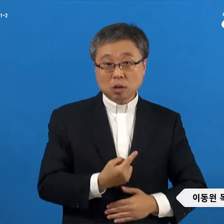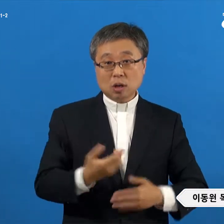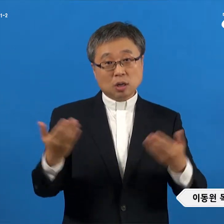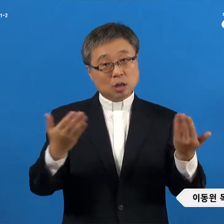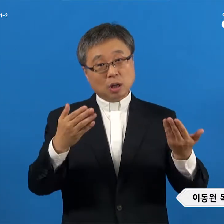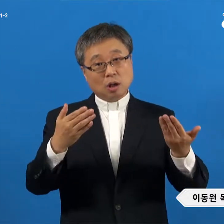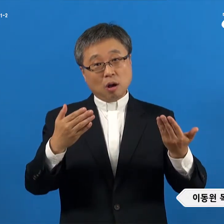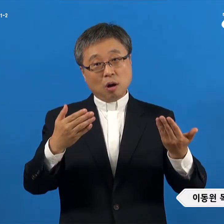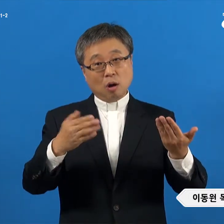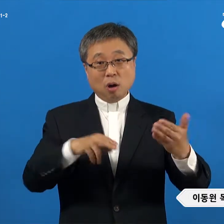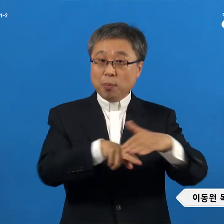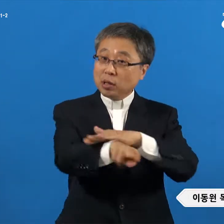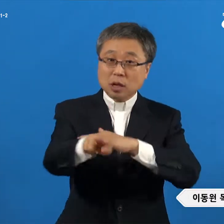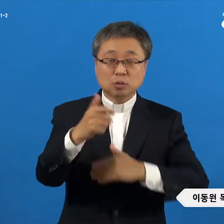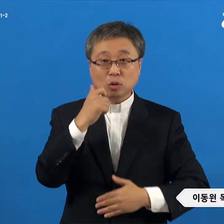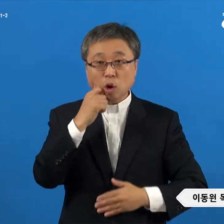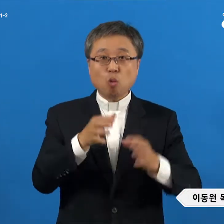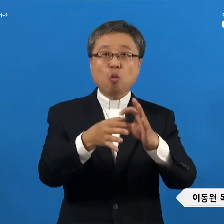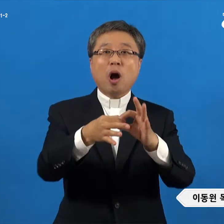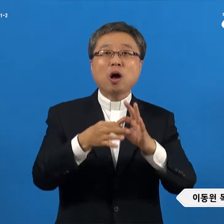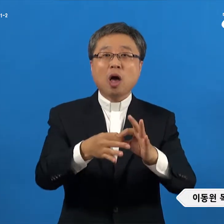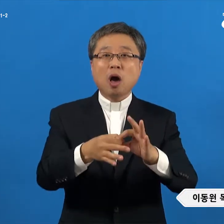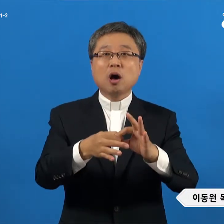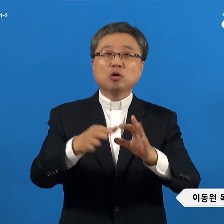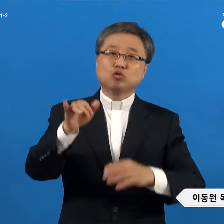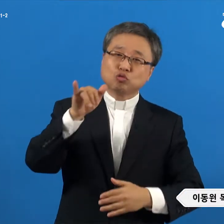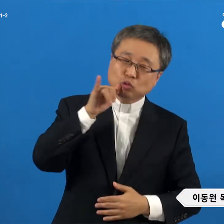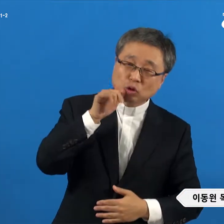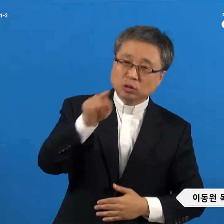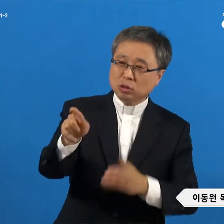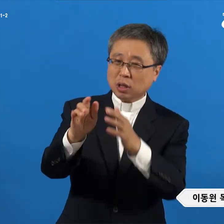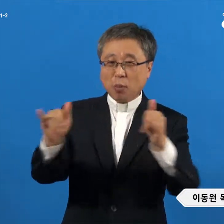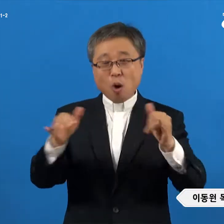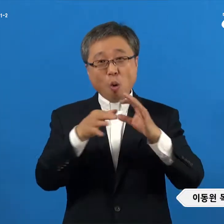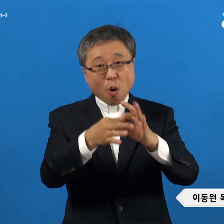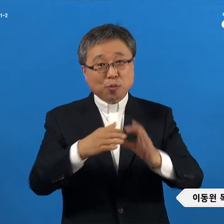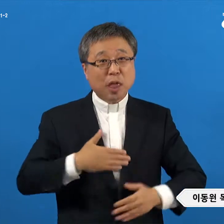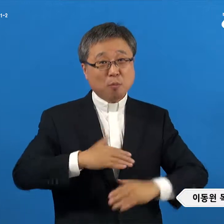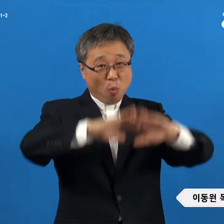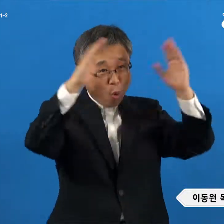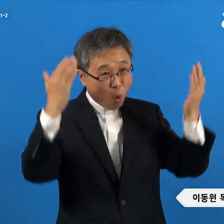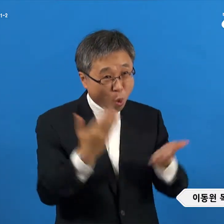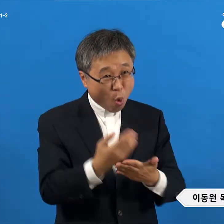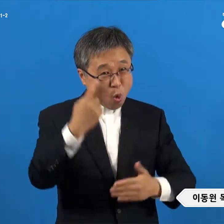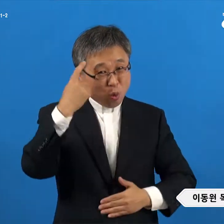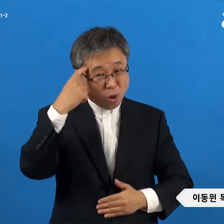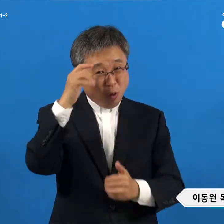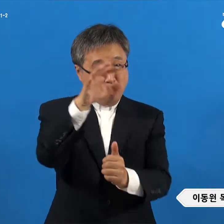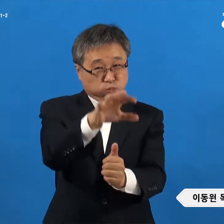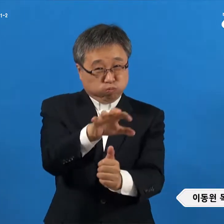사람들. 관계의 중독. 그 사람과의 관계가 나의 모든 생각을 점령하고 있습니다. 관계의